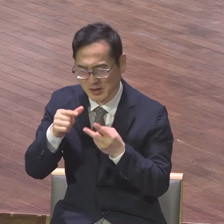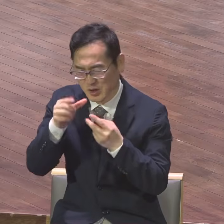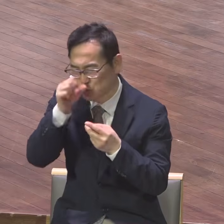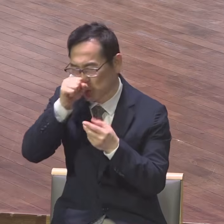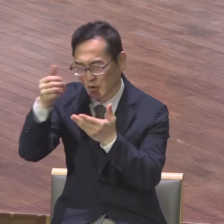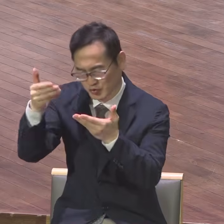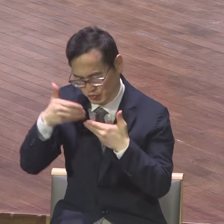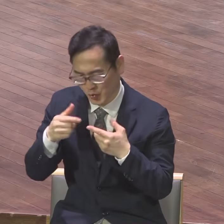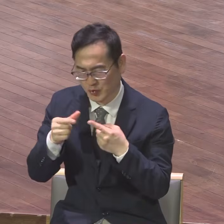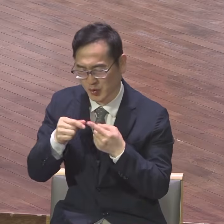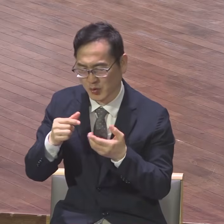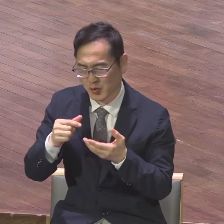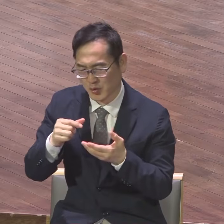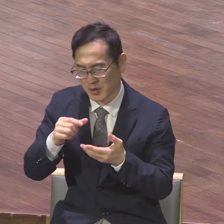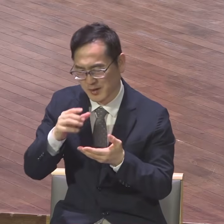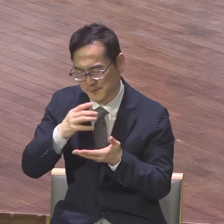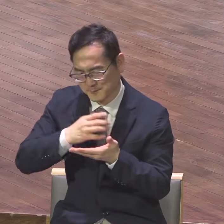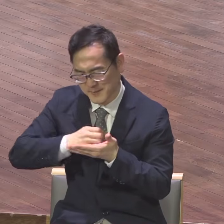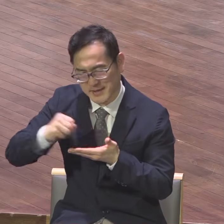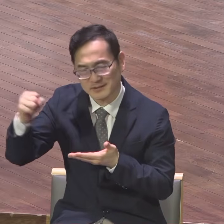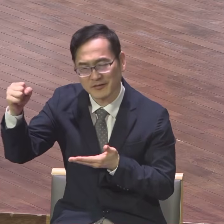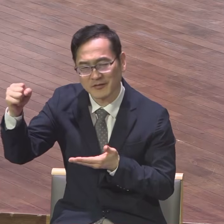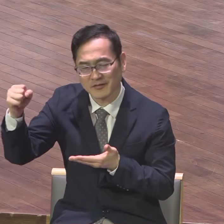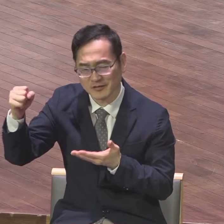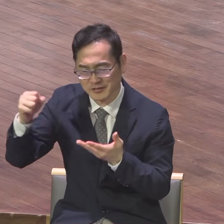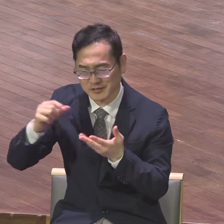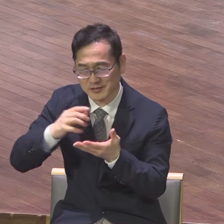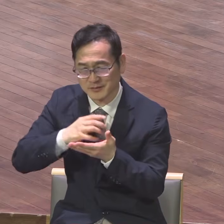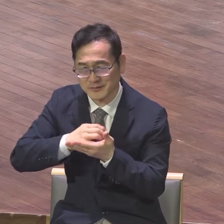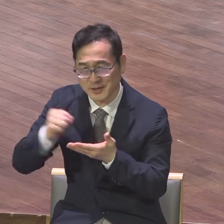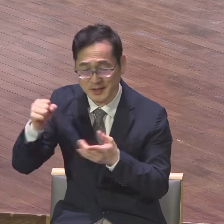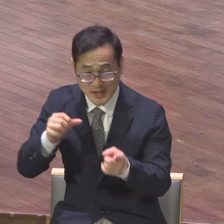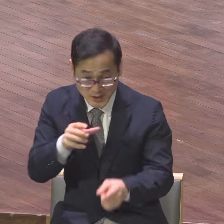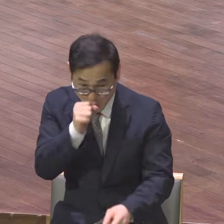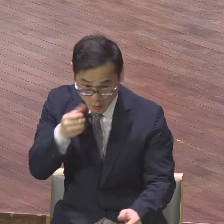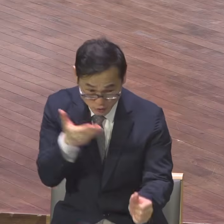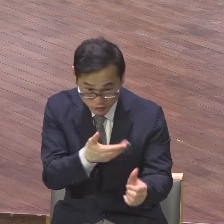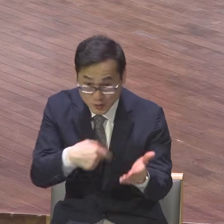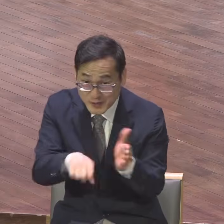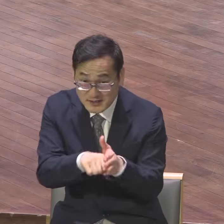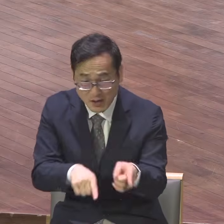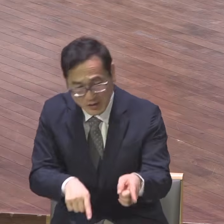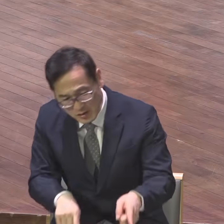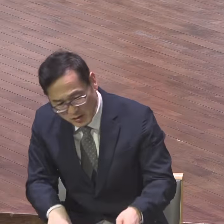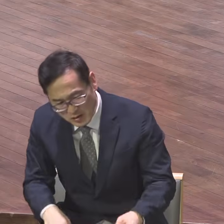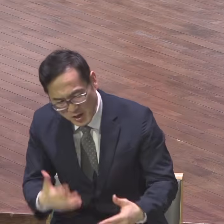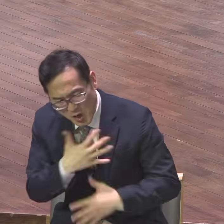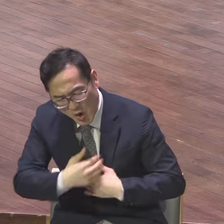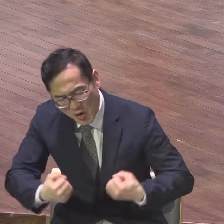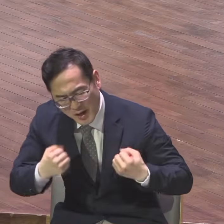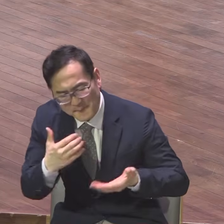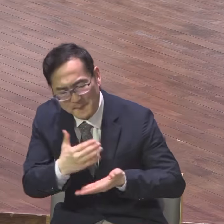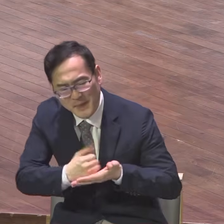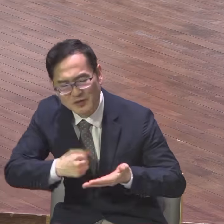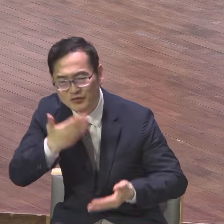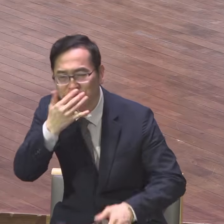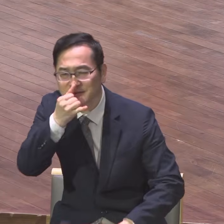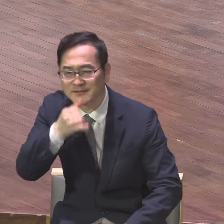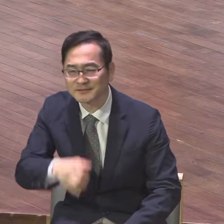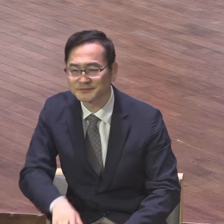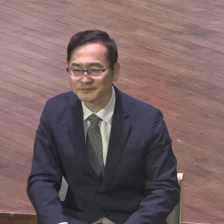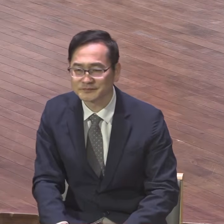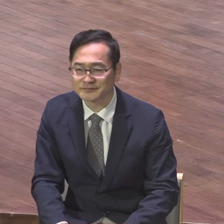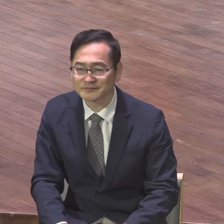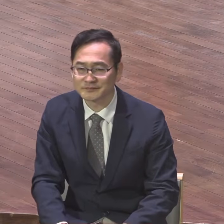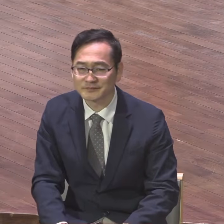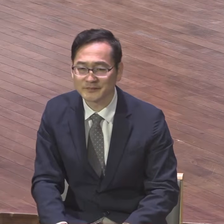더 좋은 거 주려고 빼앗아버려요. 건강도 물질도 명예도 때로는 그 한 사람 다루는 방법이 다 다른데